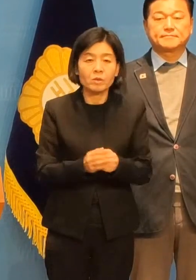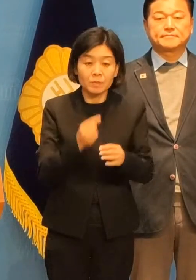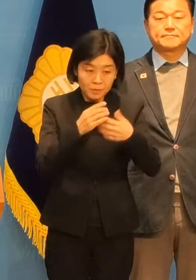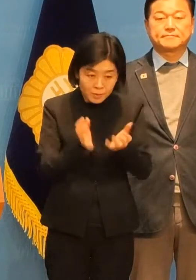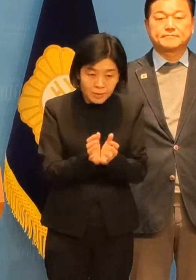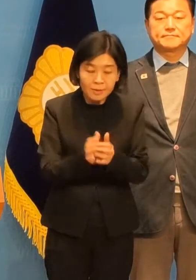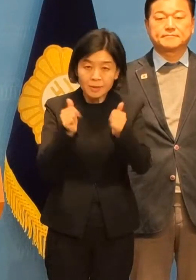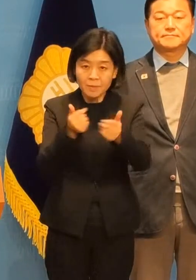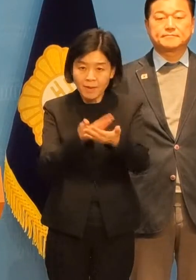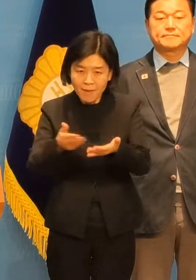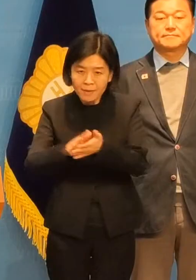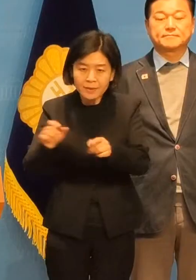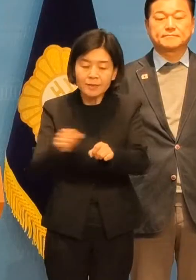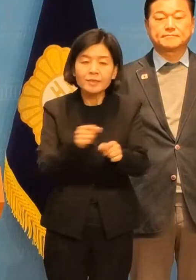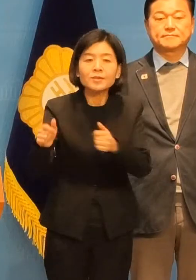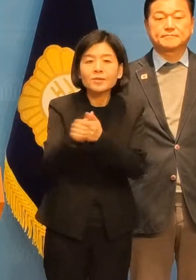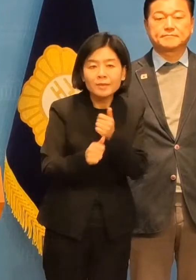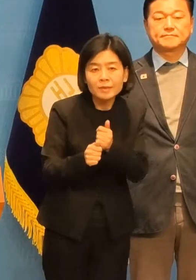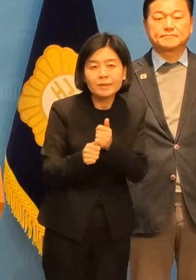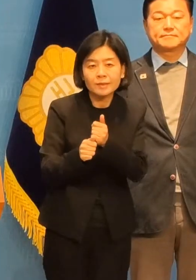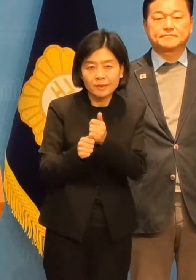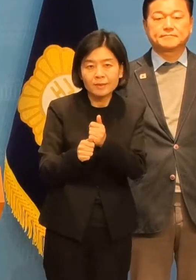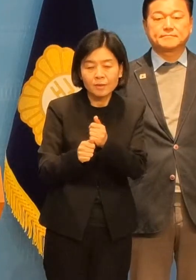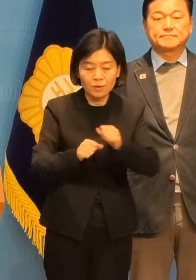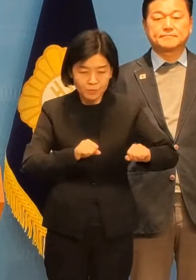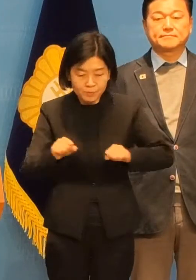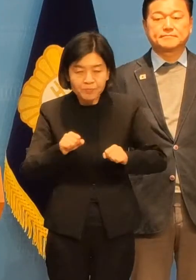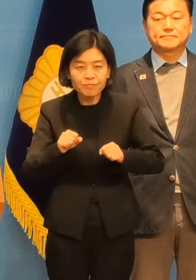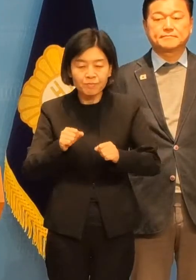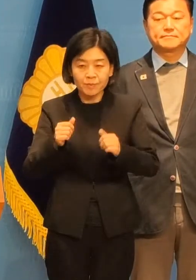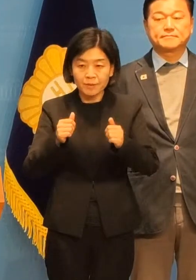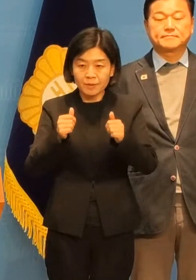통해서 사법개혁안을 만들어 왔습니다. 그리고 지금